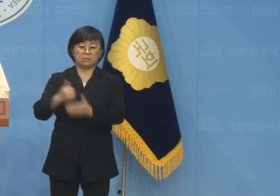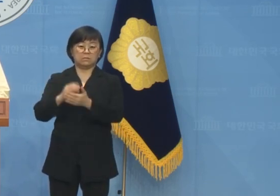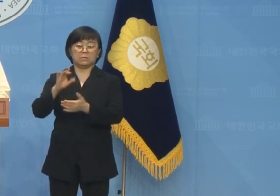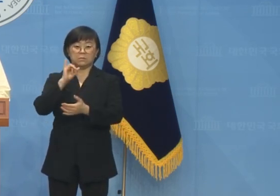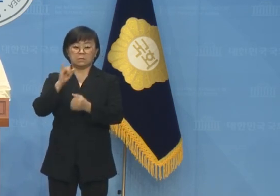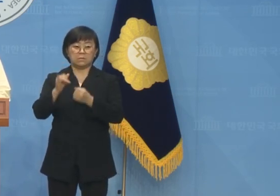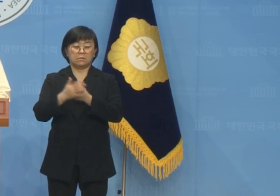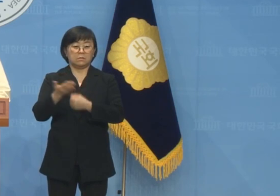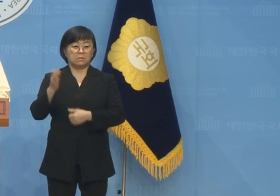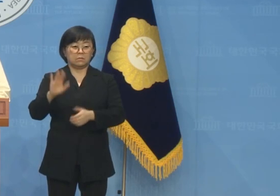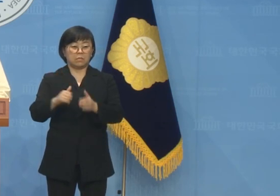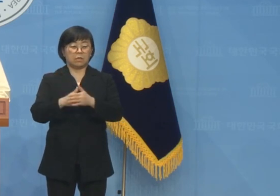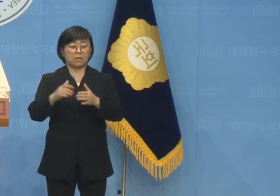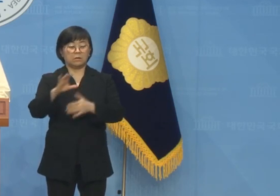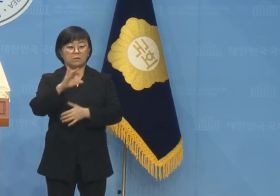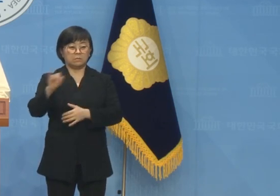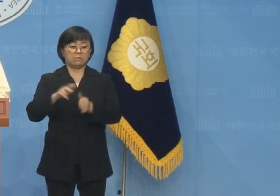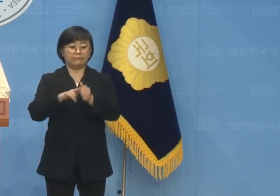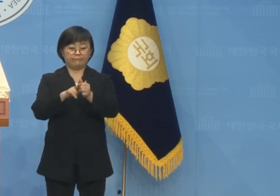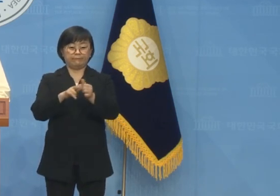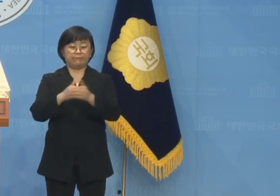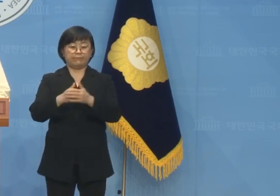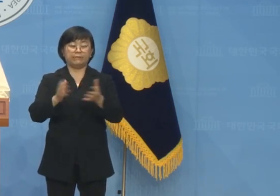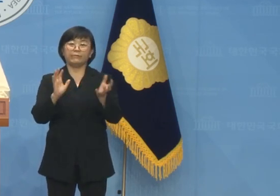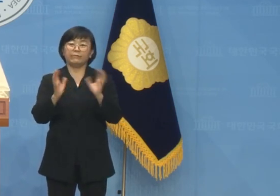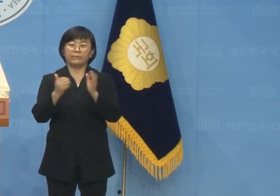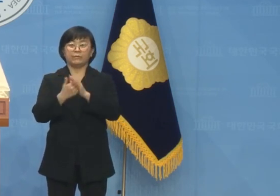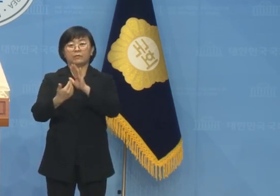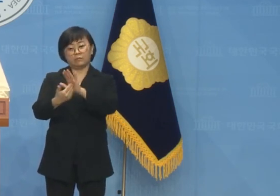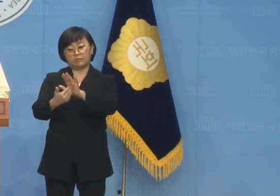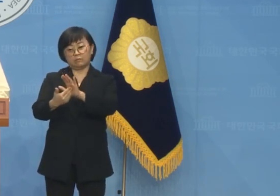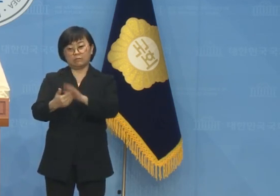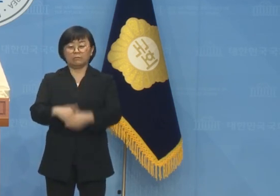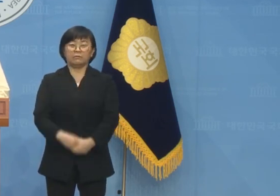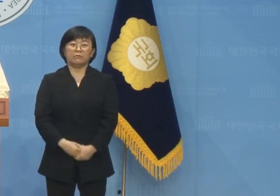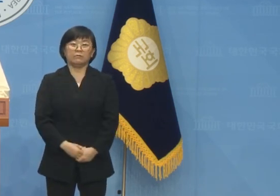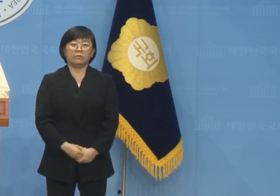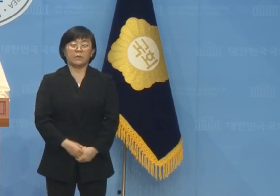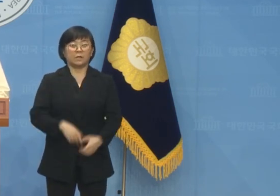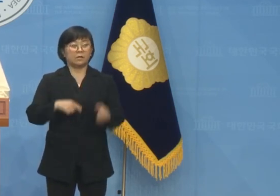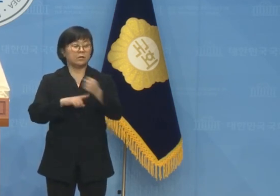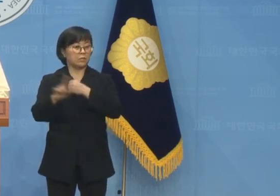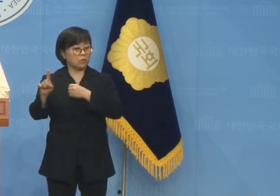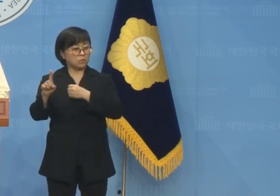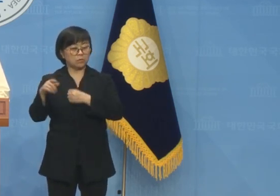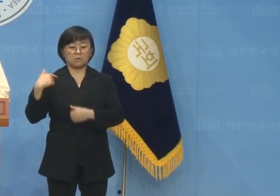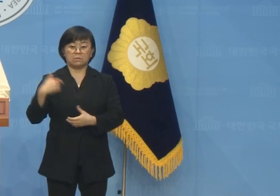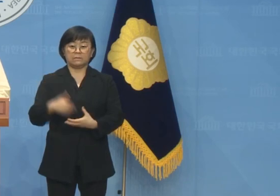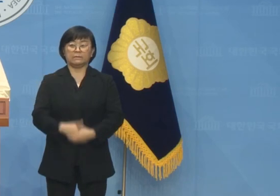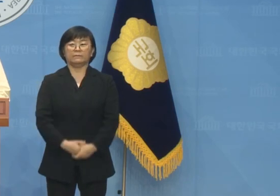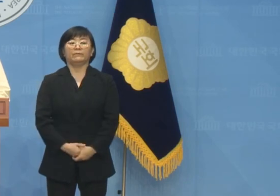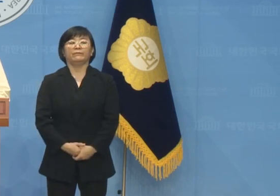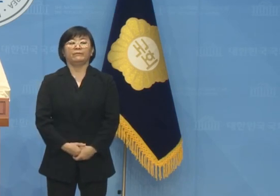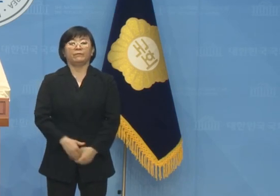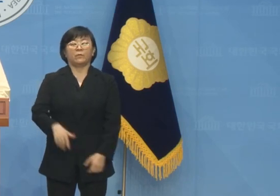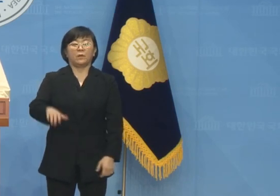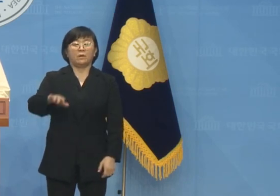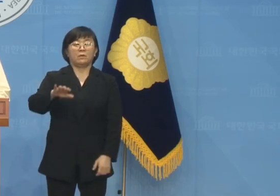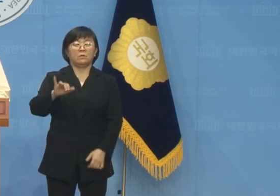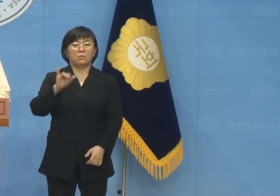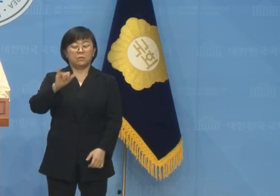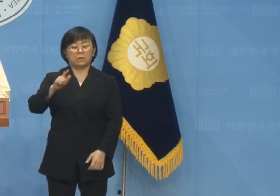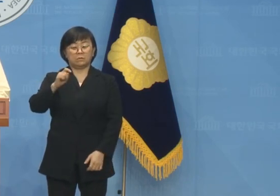했습니다 그런데 이인영 후보께서는이 토론회를 거부하셨습니다 이유는 무엇인지 모르겠습니다 YTN